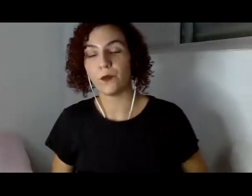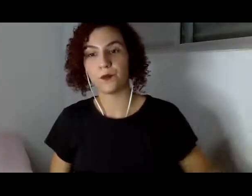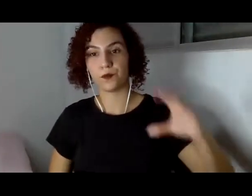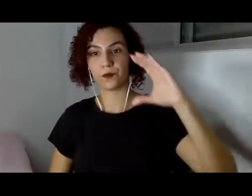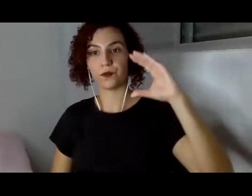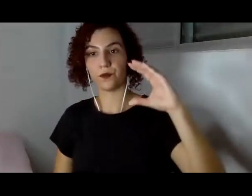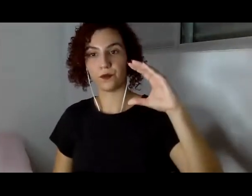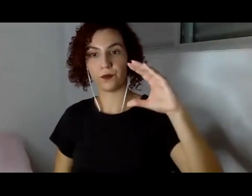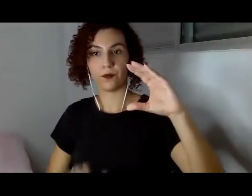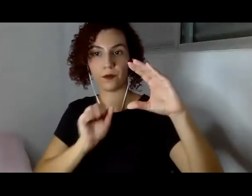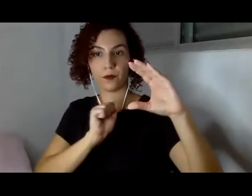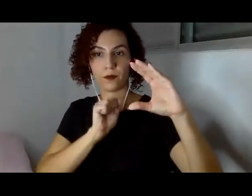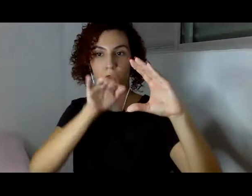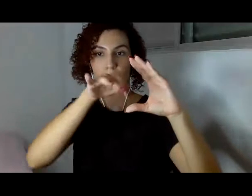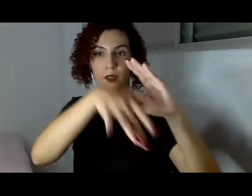Aquário.